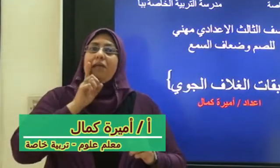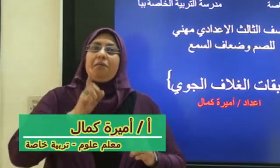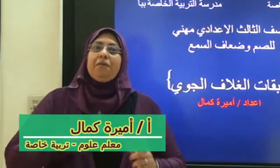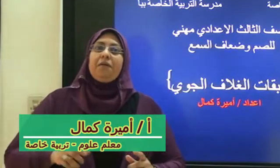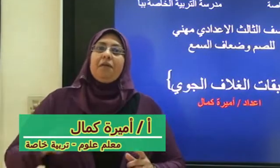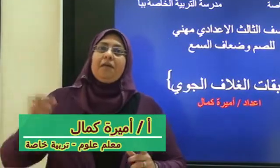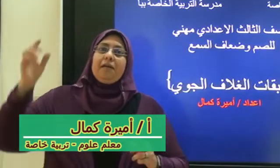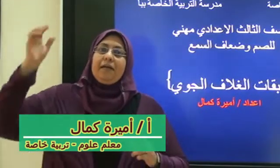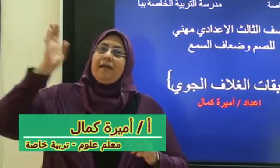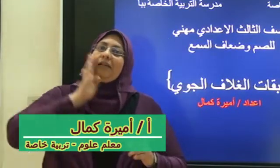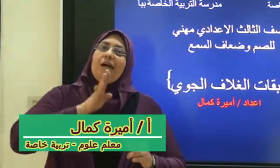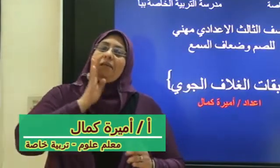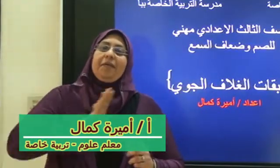سويف التعليمية.